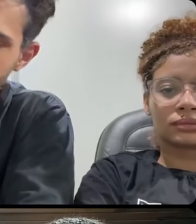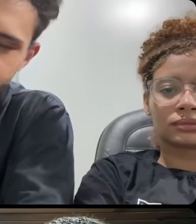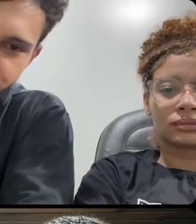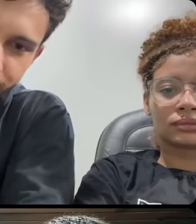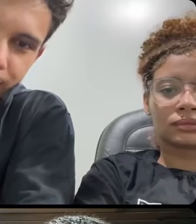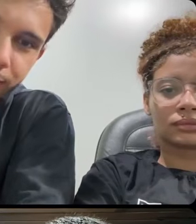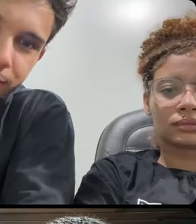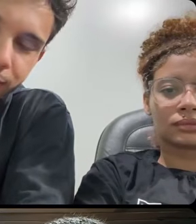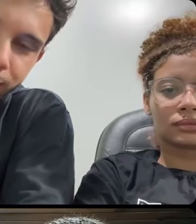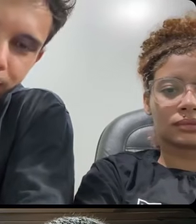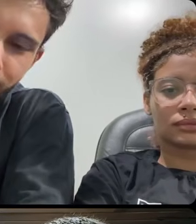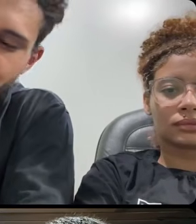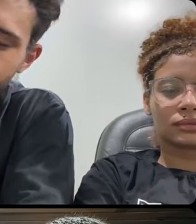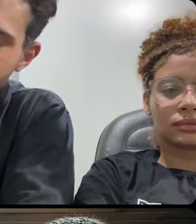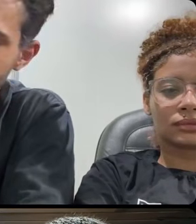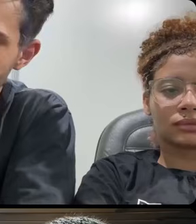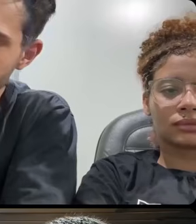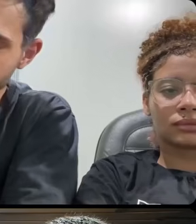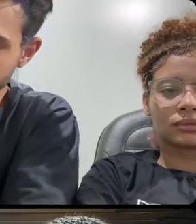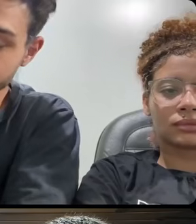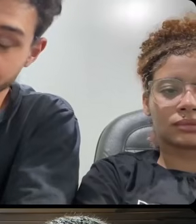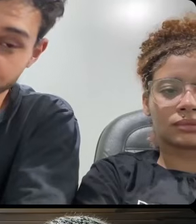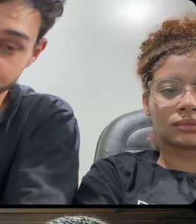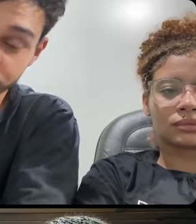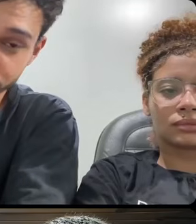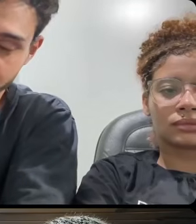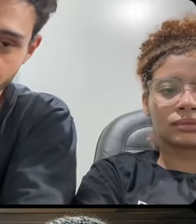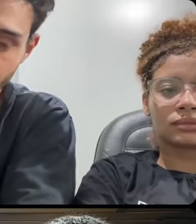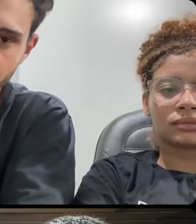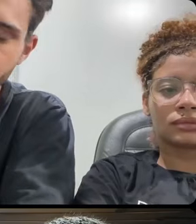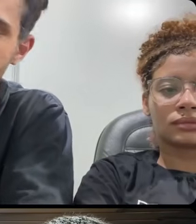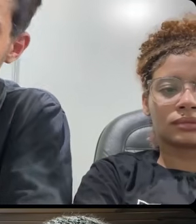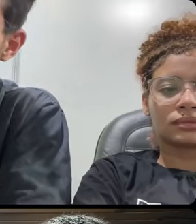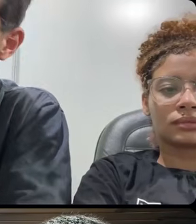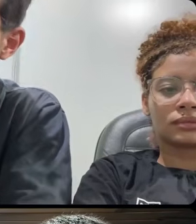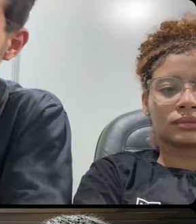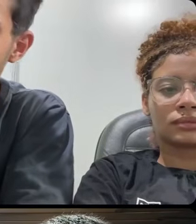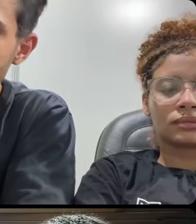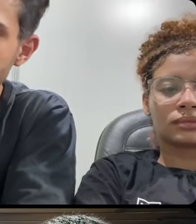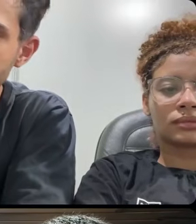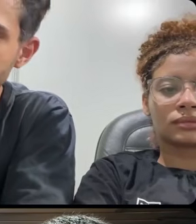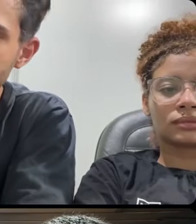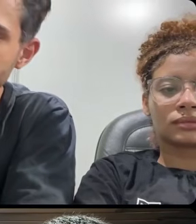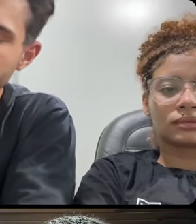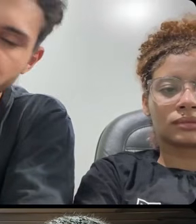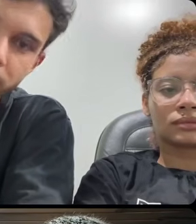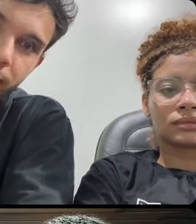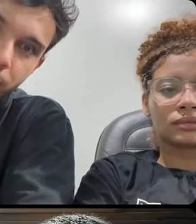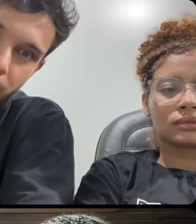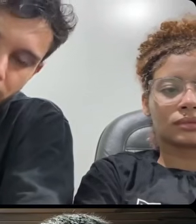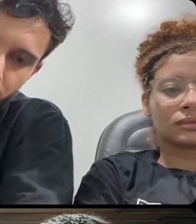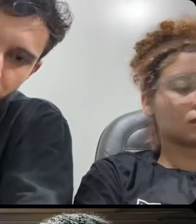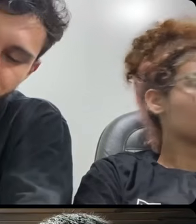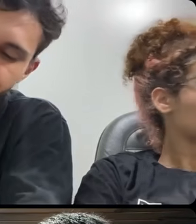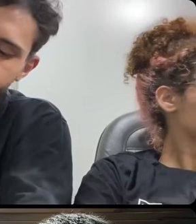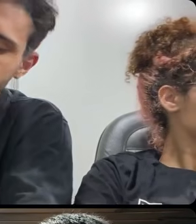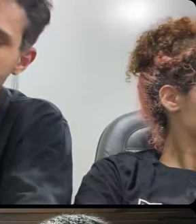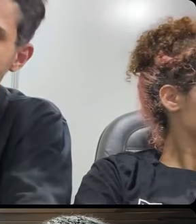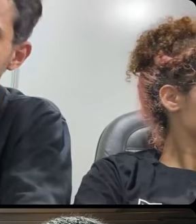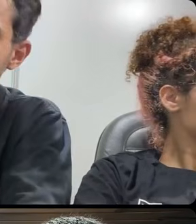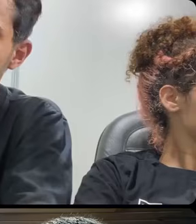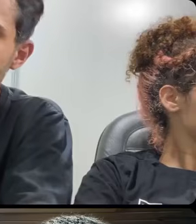amor ou vem pela dor. E eu fui pelo lado da dor, porque eu quando estava morando em São